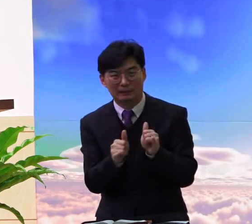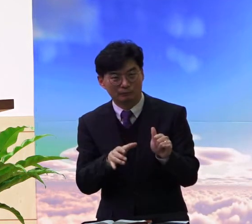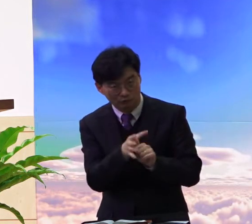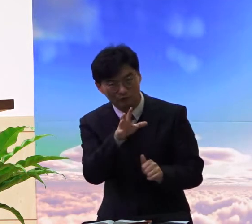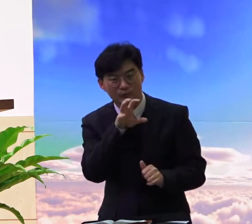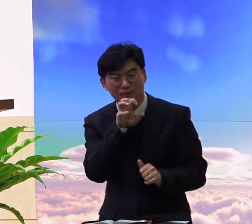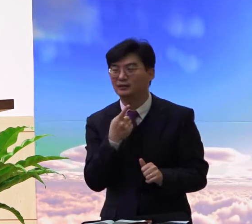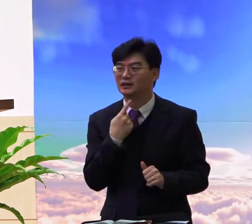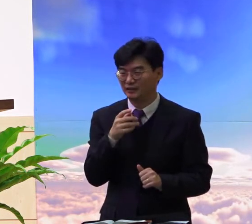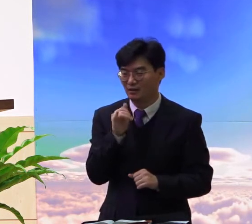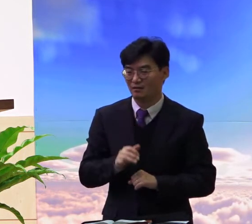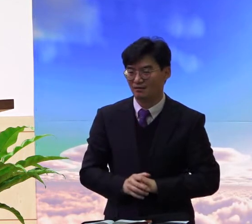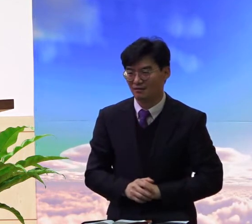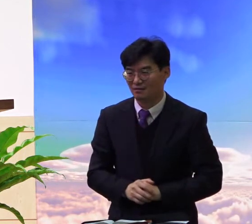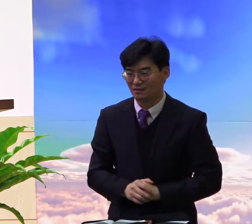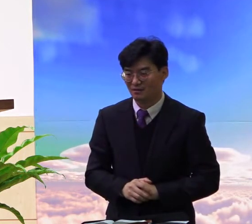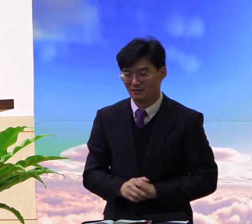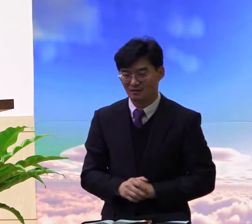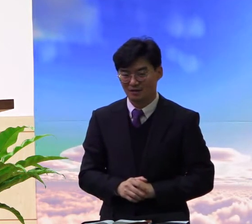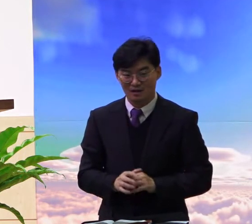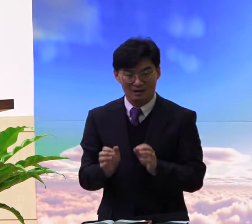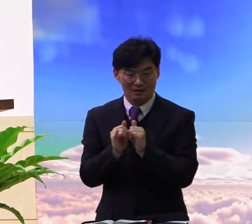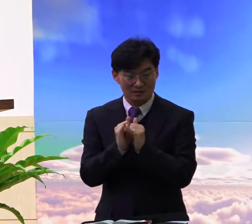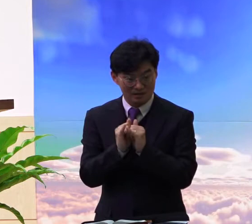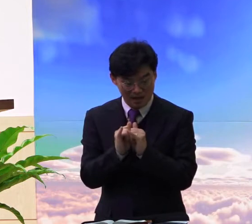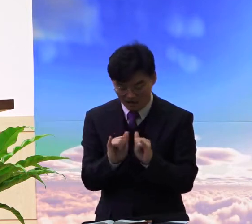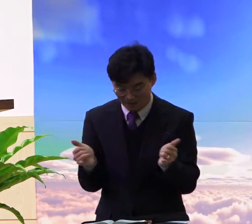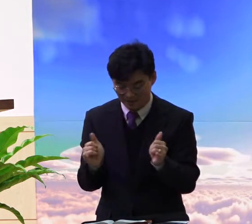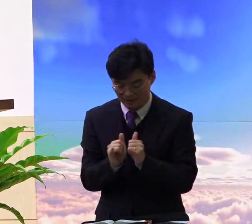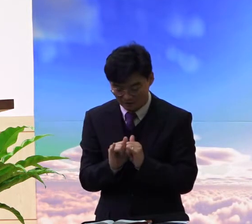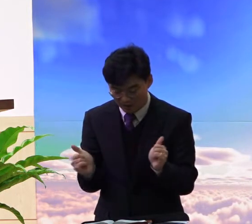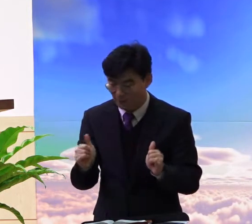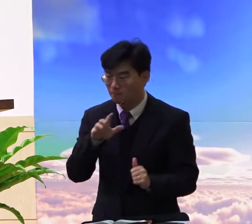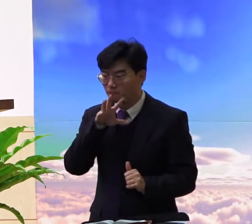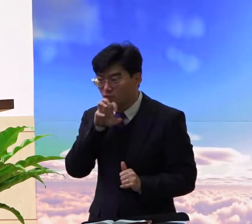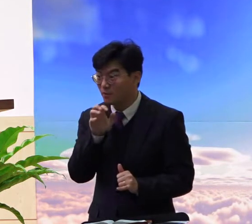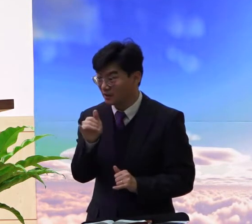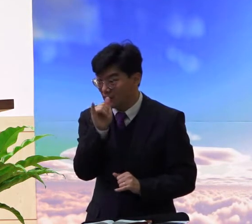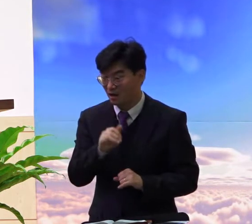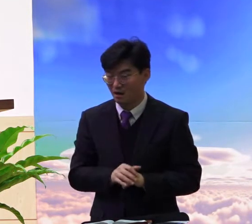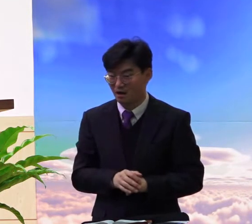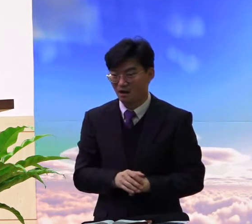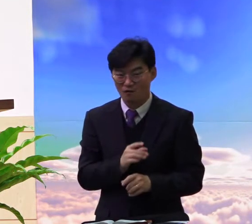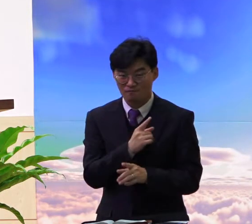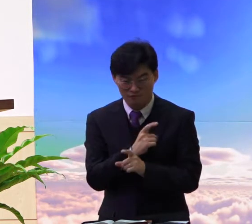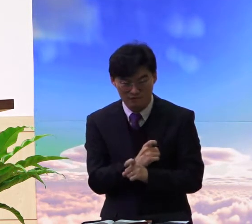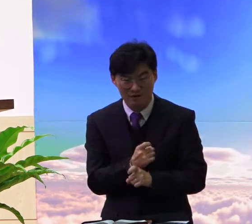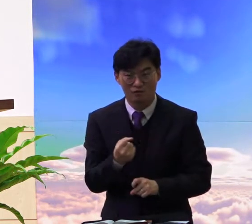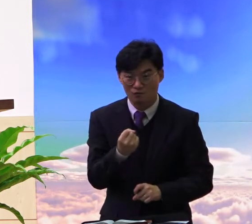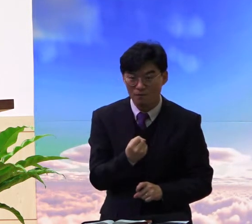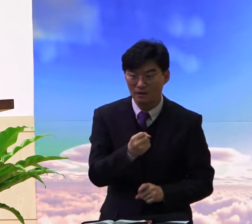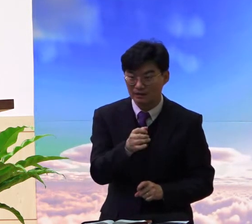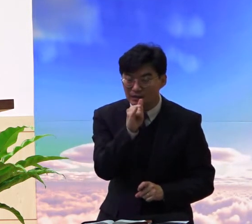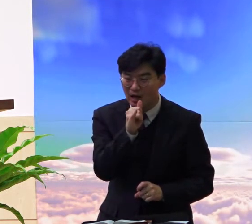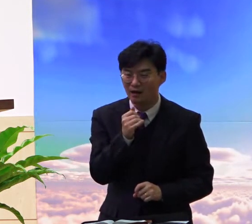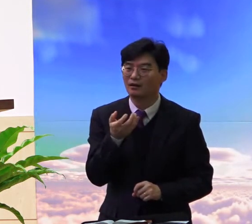있습니다. 그것은 사람은 원망하고 사람은 불평하지만 하나님은 그때 일하신다는